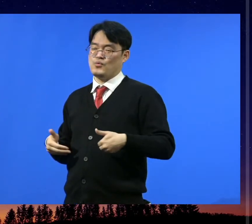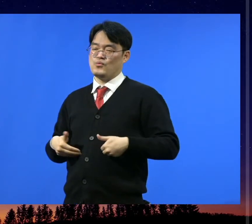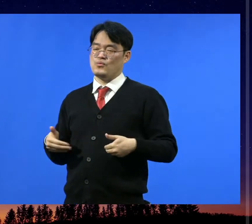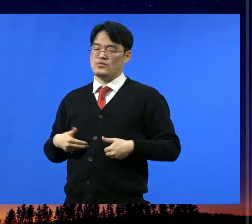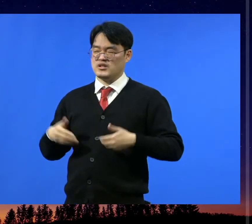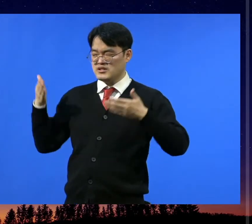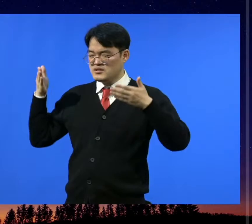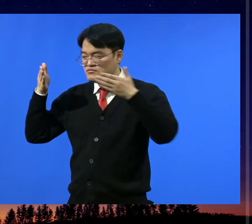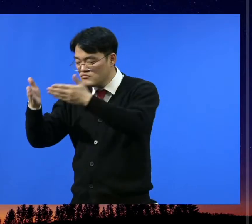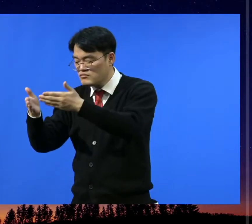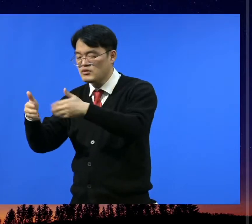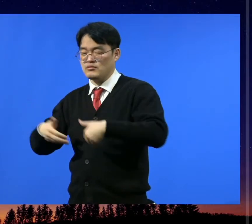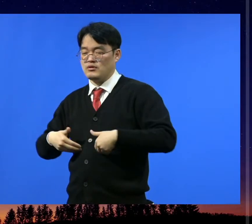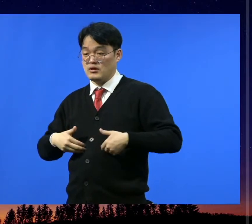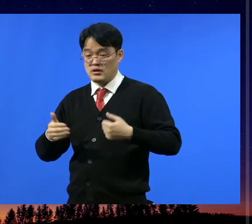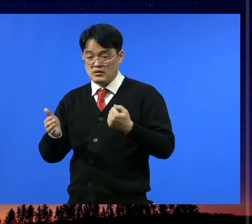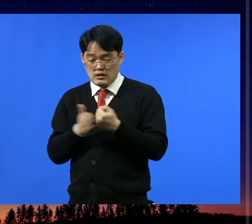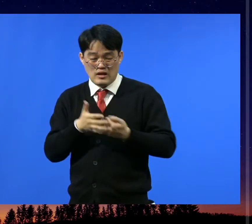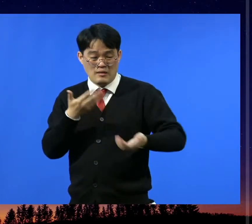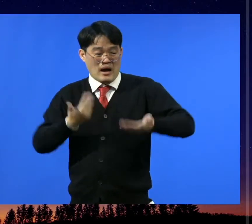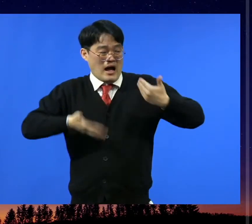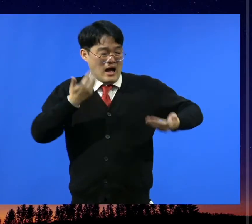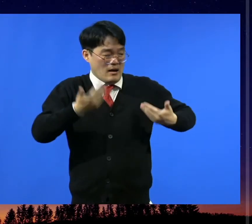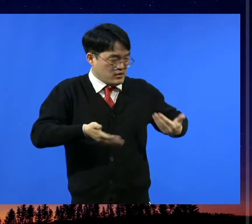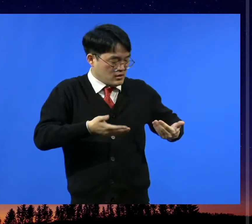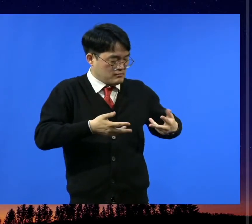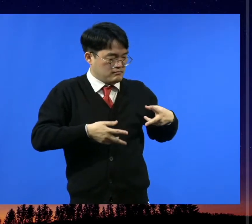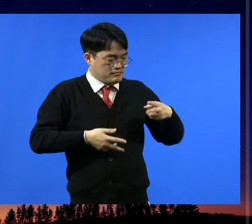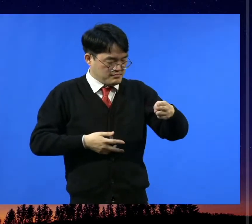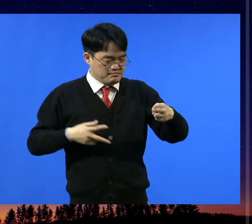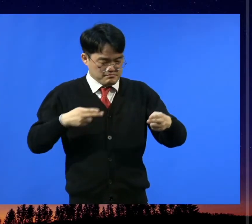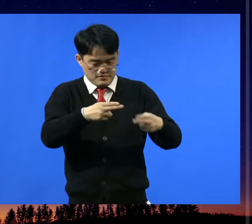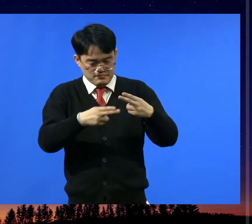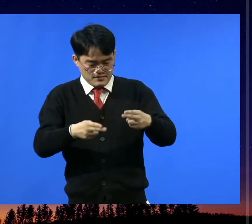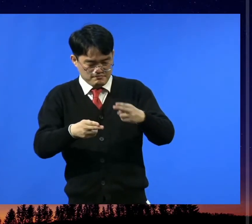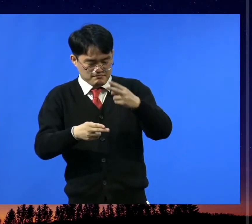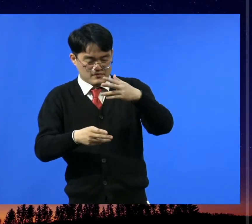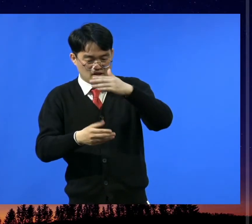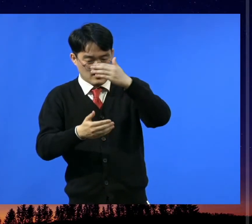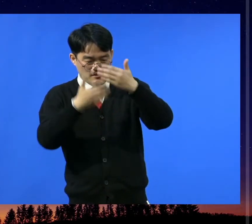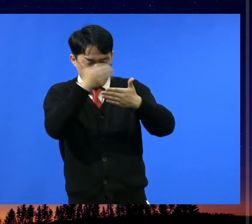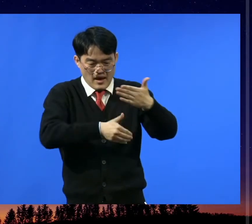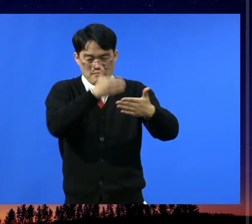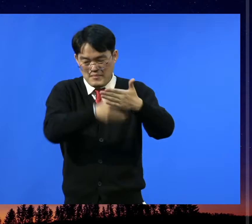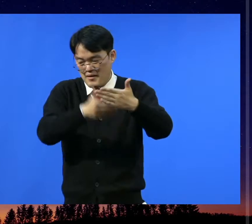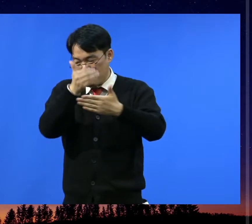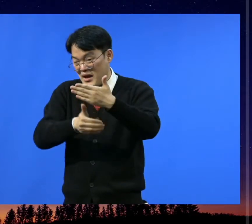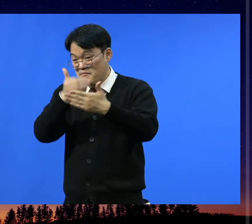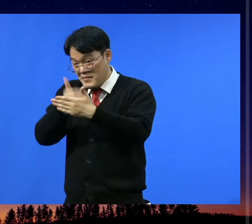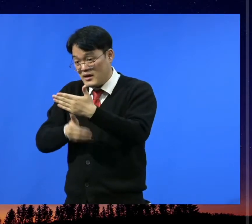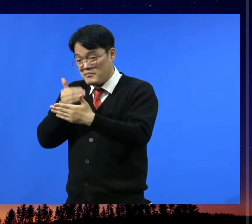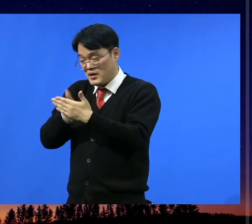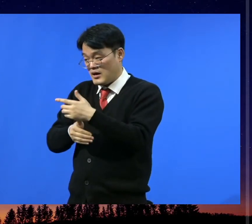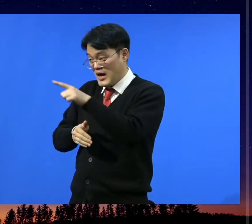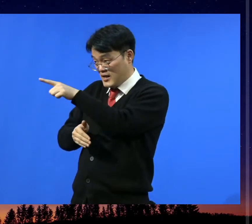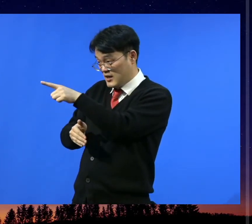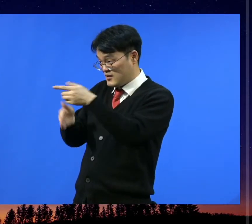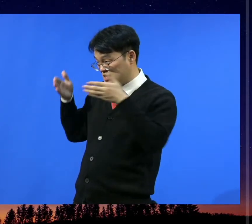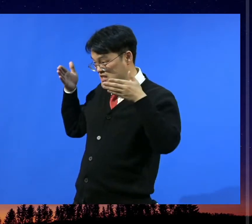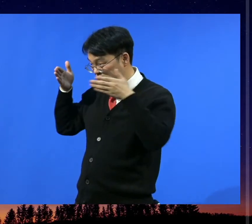그러니까 가지치기를 끊임없이 해야, 어떤 영적인 수련을 거쳐야 이게 깊은 기도의 세계로 나아갈 수 있다는